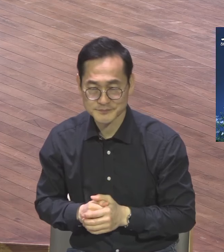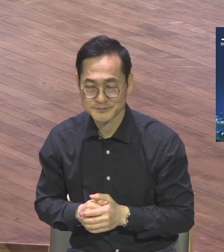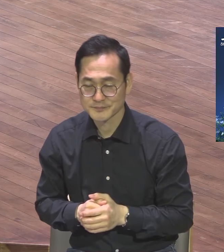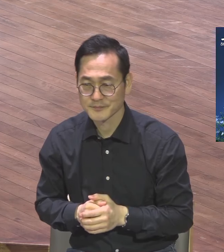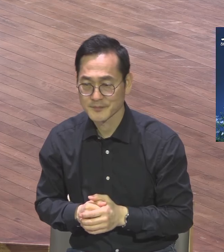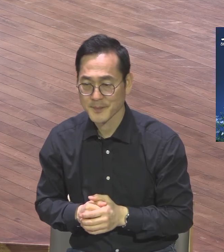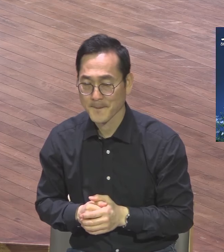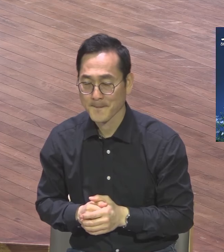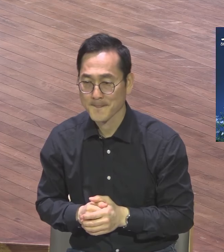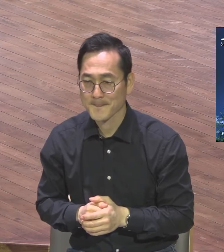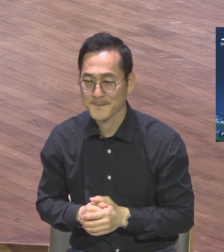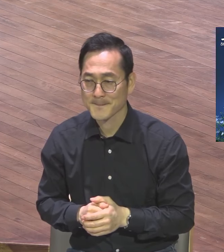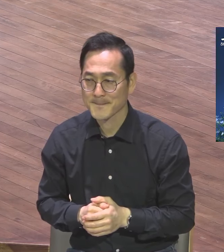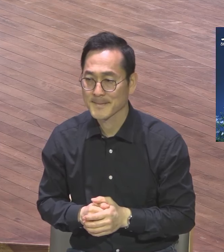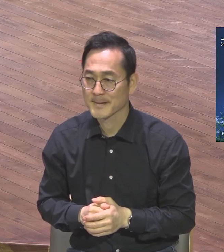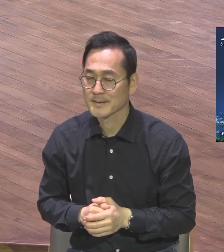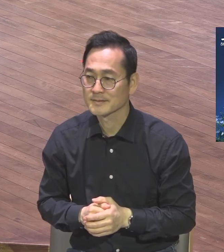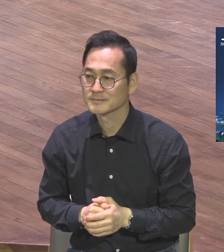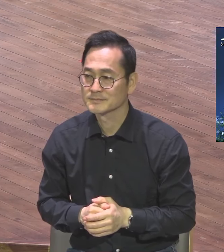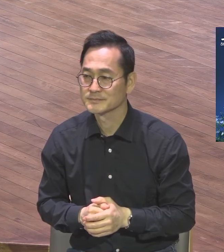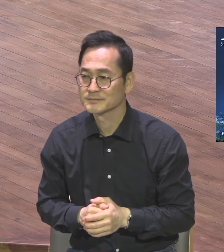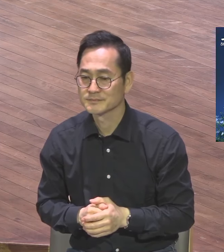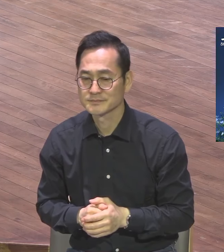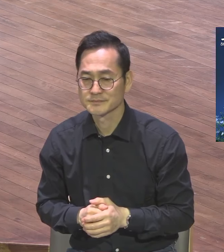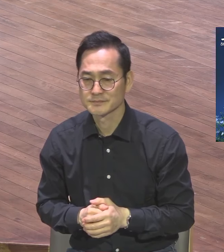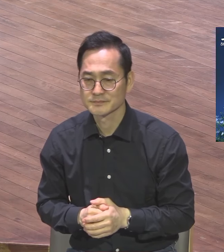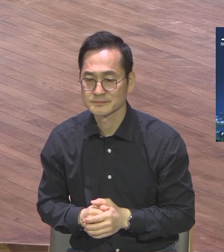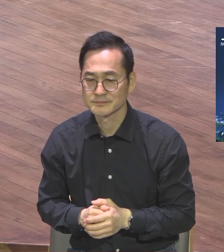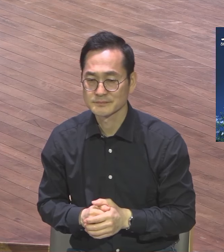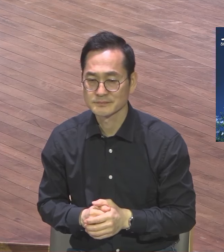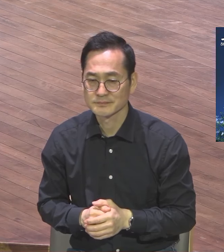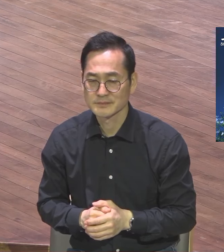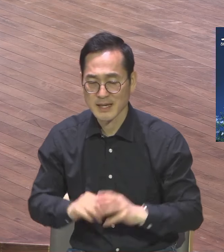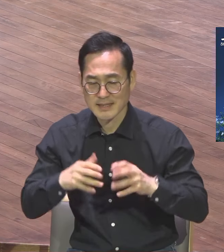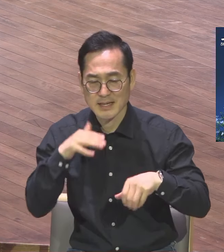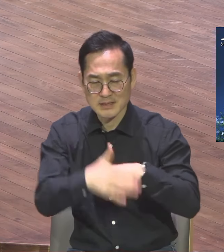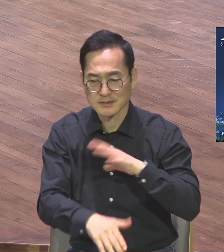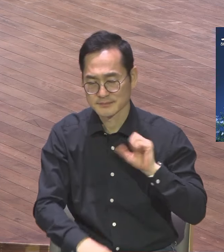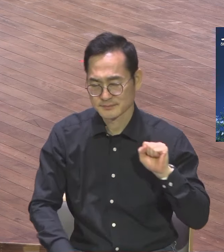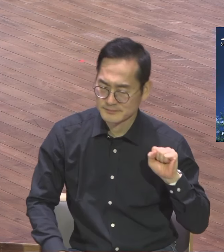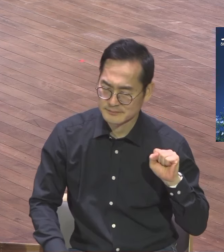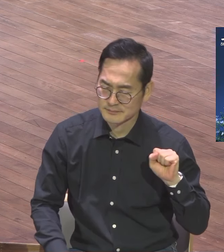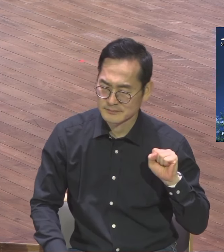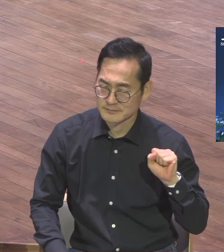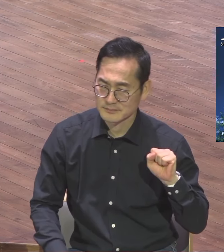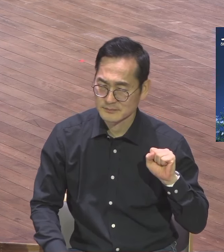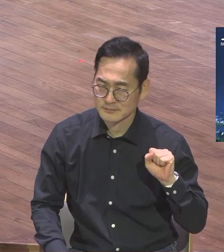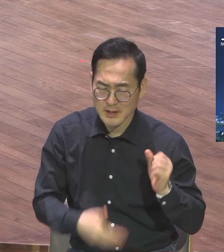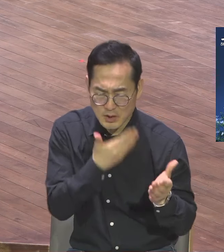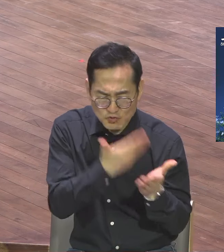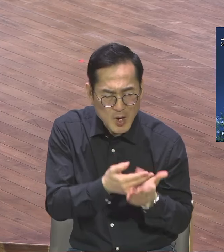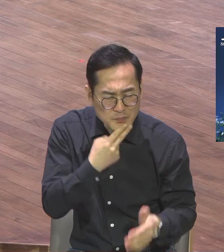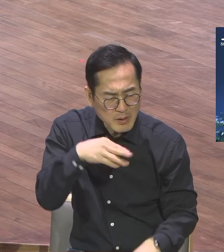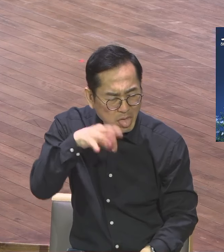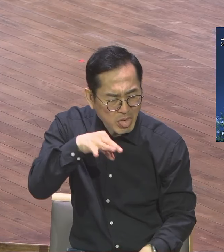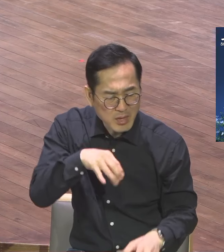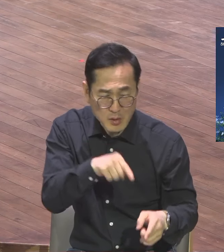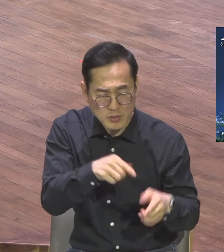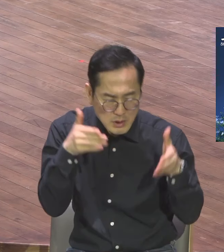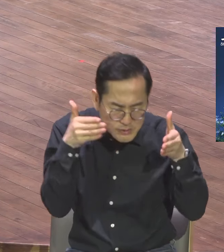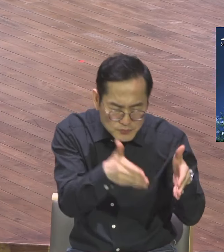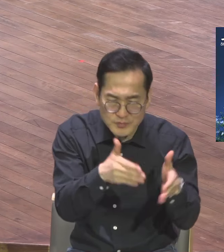핵심은 우리가 서론에 잡히지 말고 선교사들 다 선교지